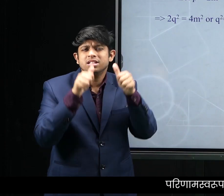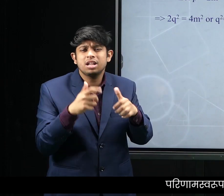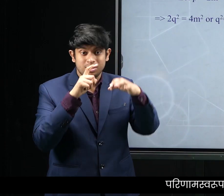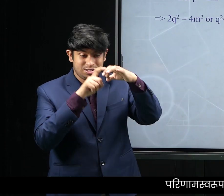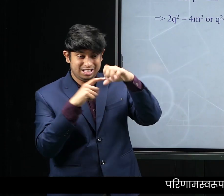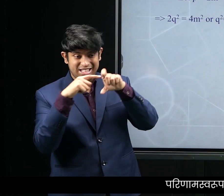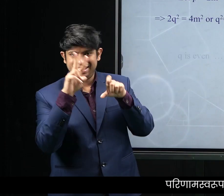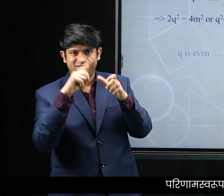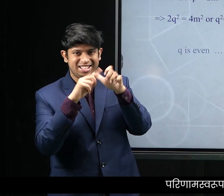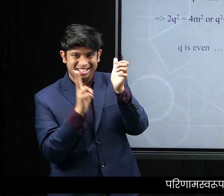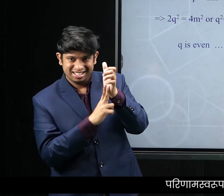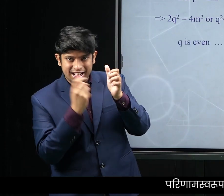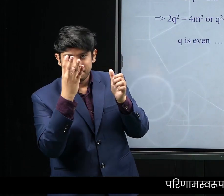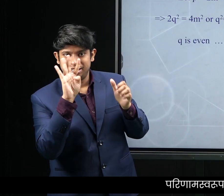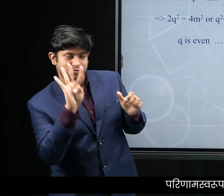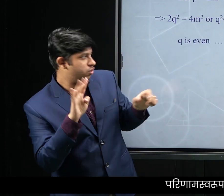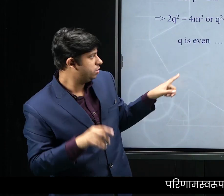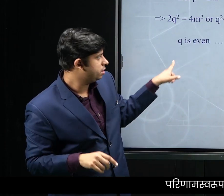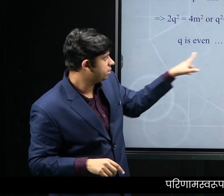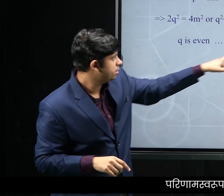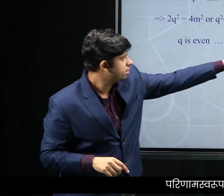परिमाण स्वरूप q समान है